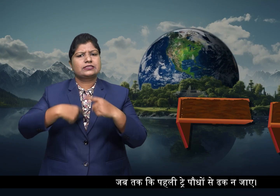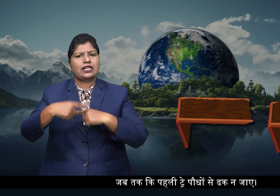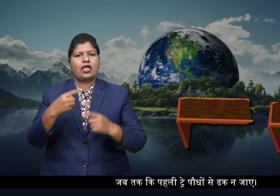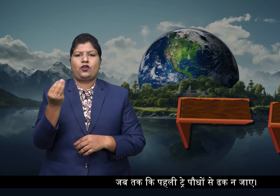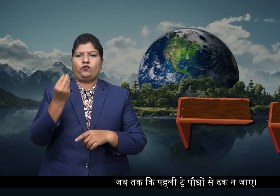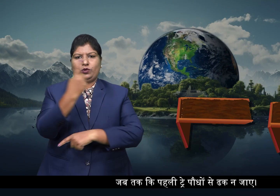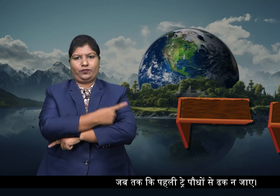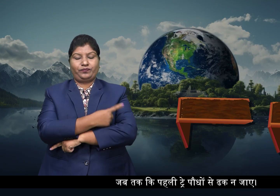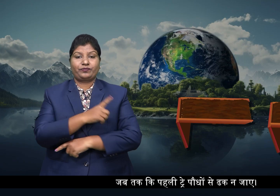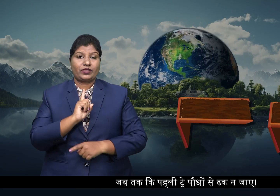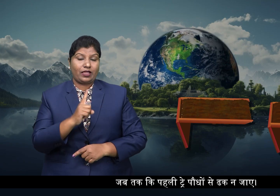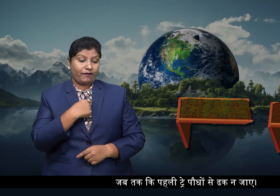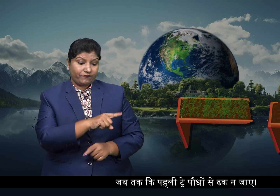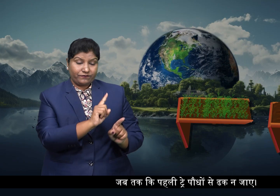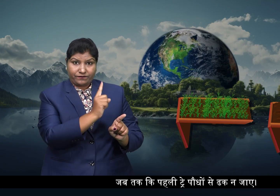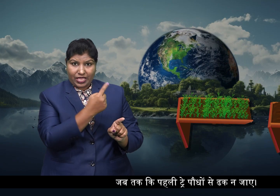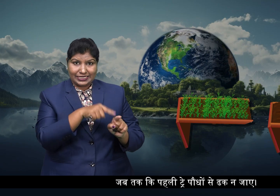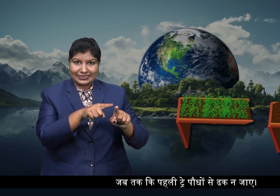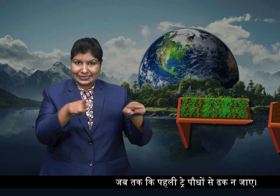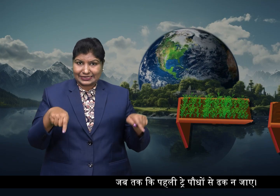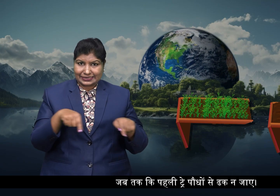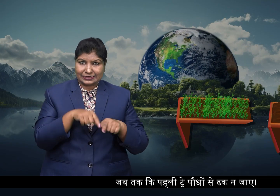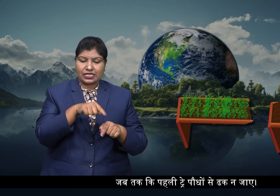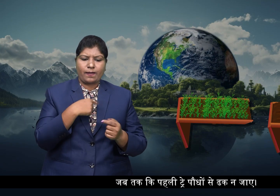जब तक कि पहली ट्रे पौधों से ढक न जाए।